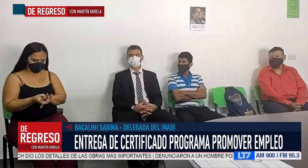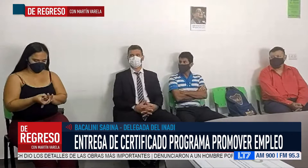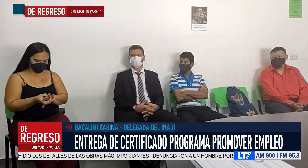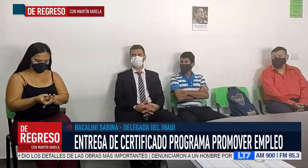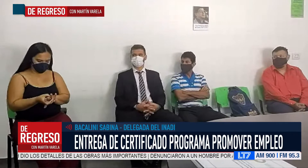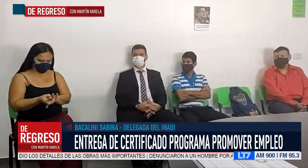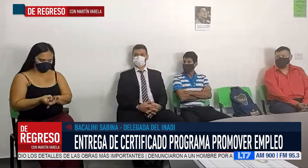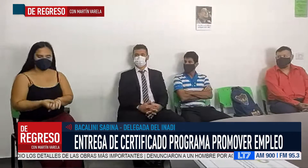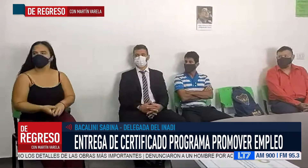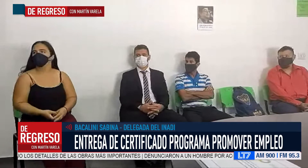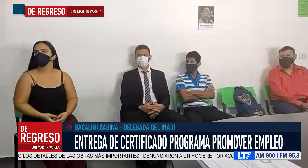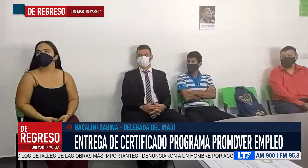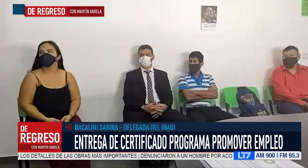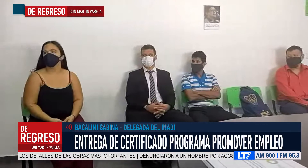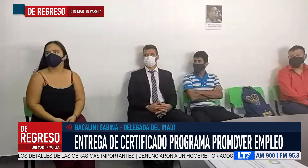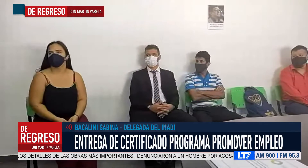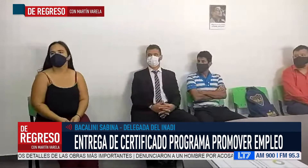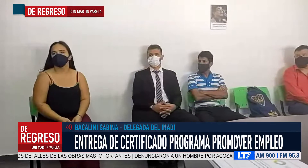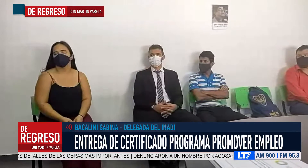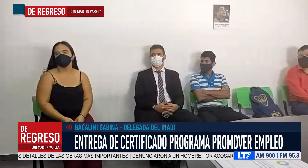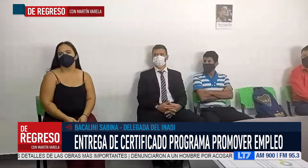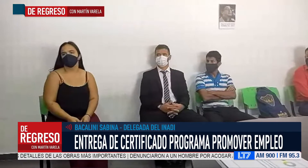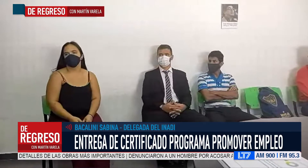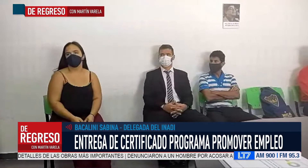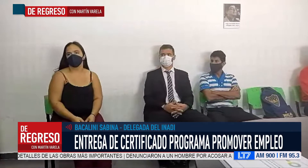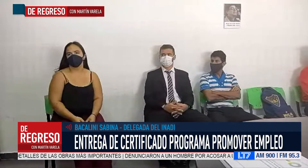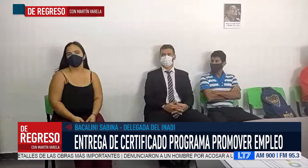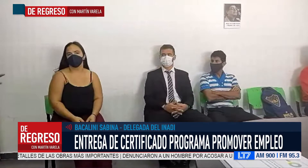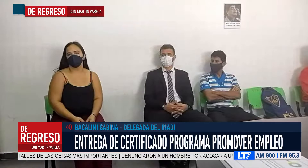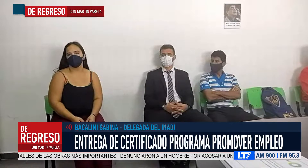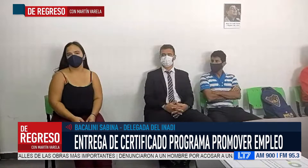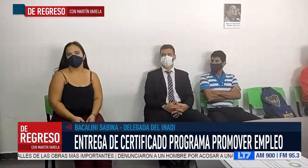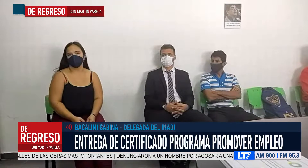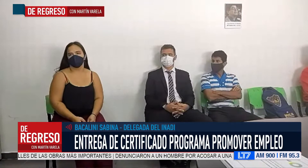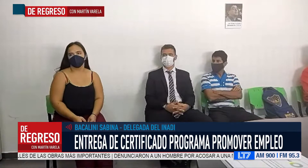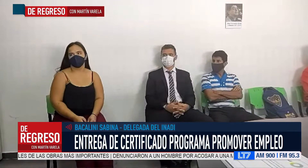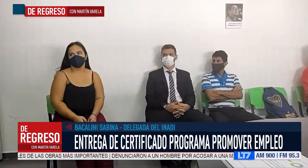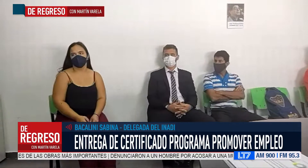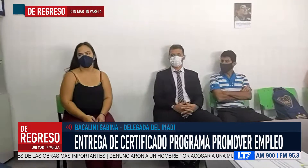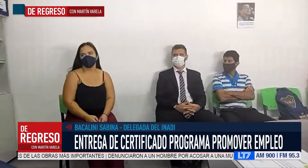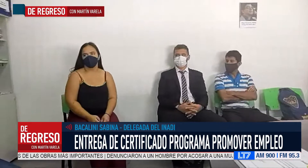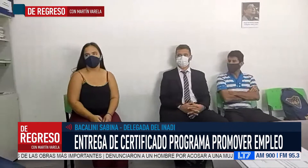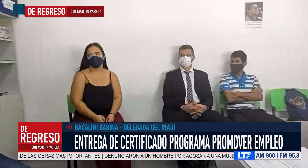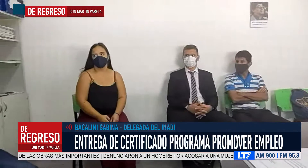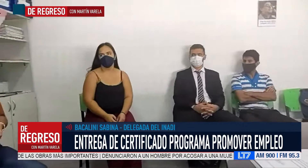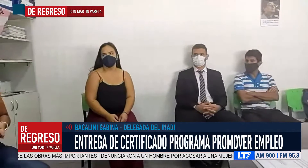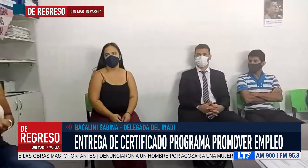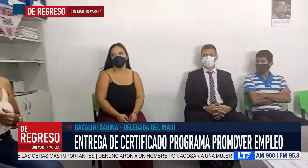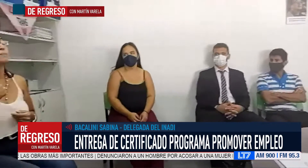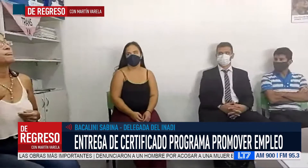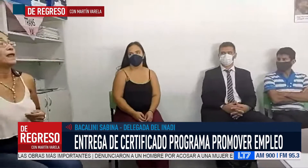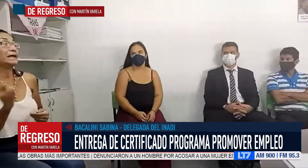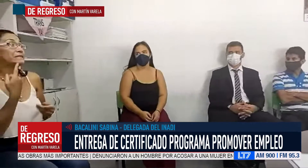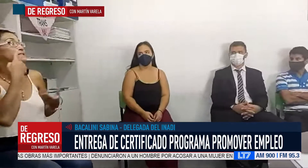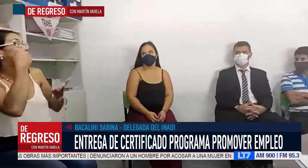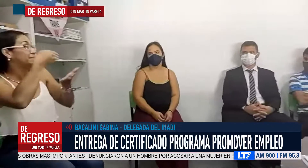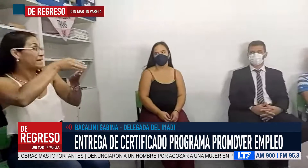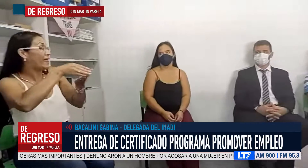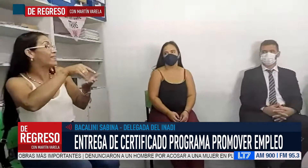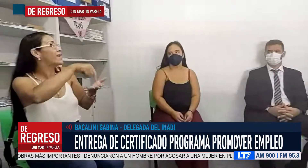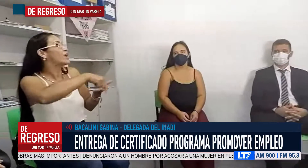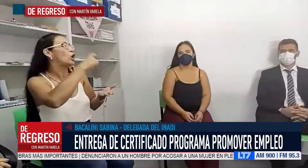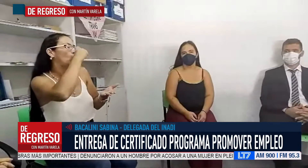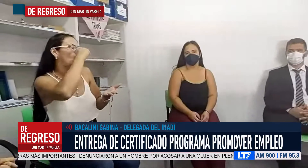importante de certificados y la posibilidad de brindar trabajo y capacitaciones, ¿no? Bueno, nosotros, el INADI Corrientes,